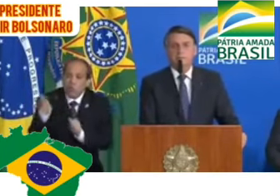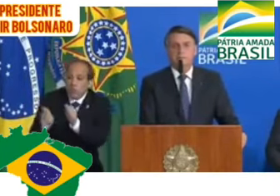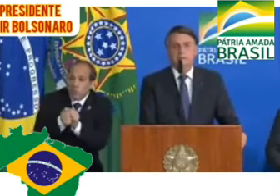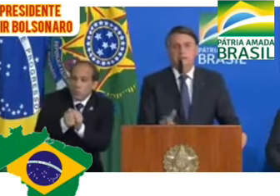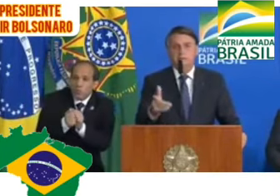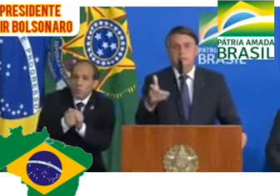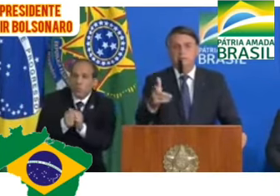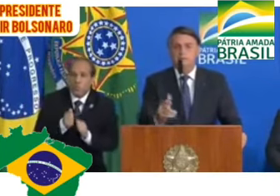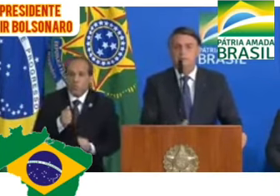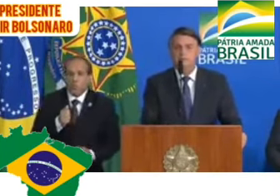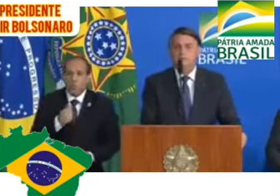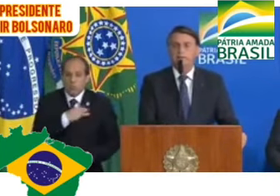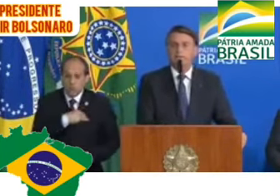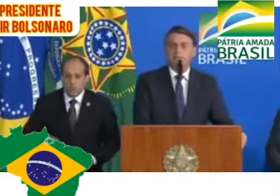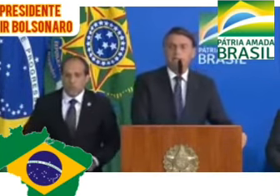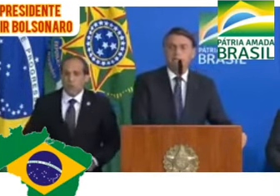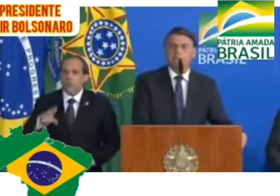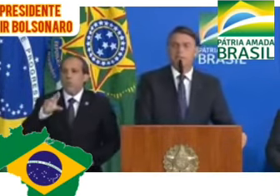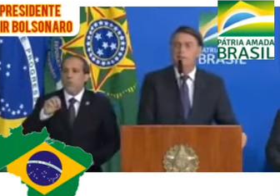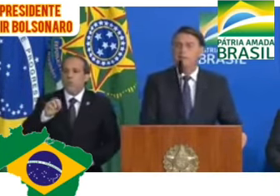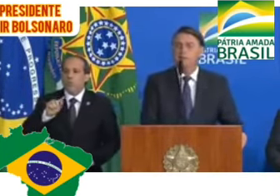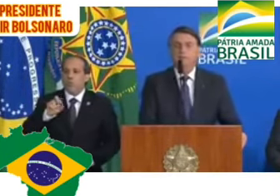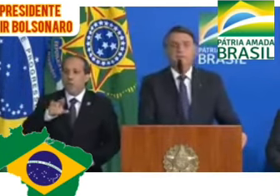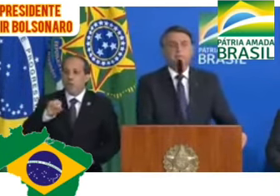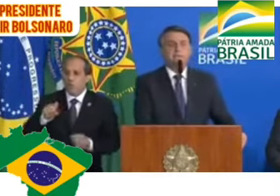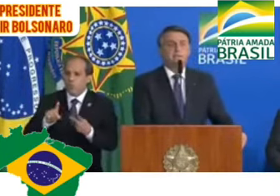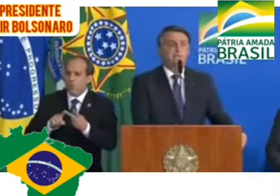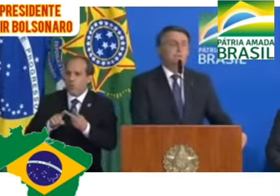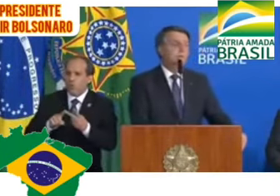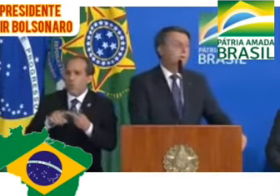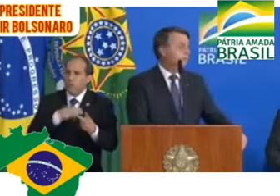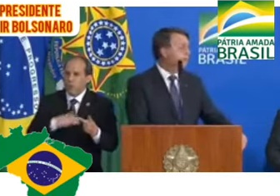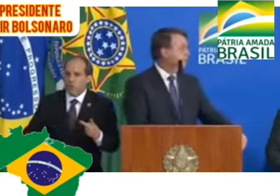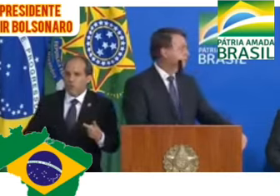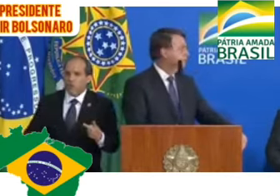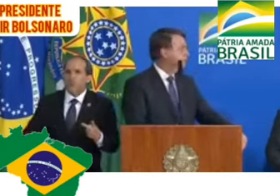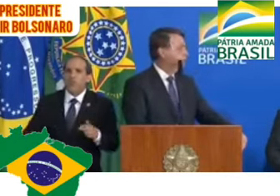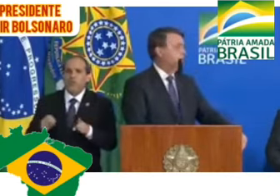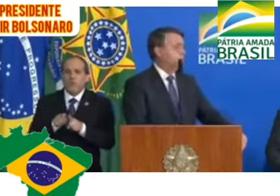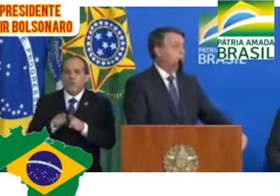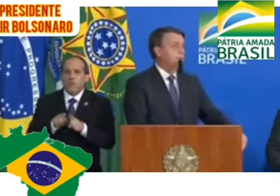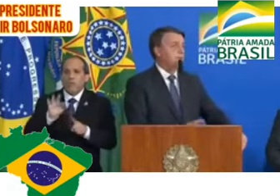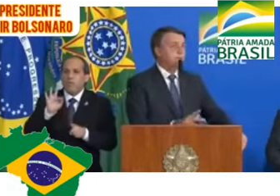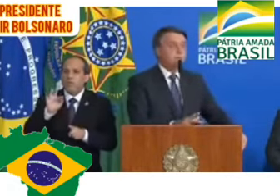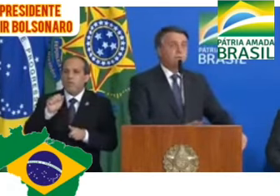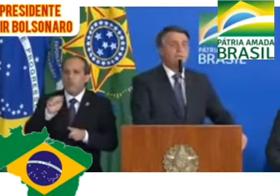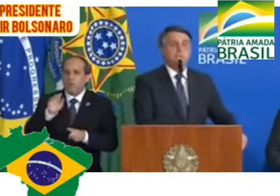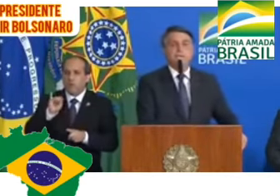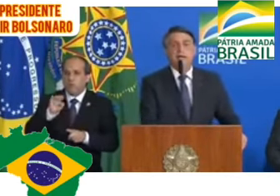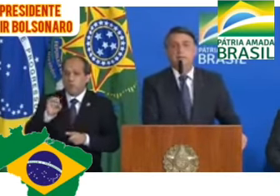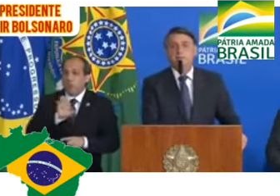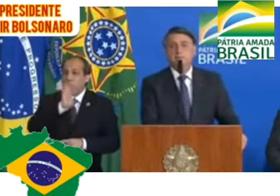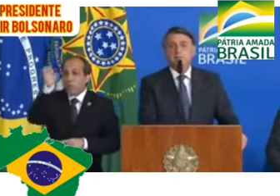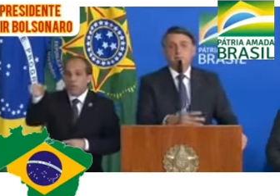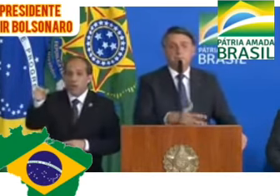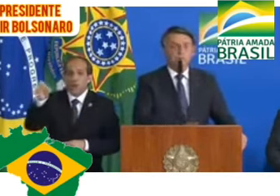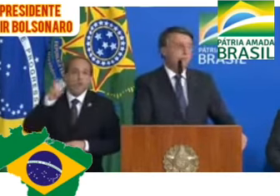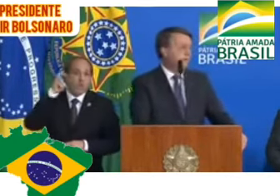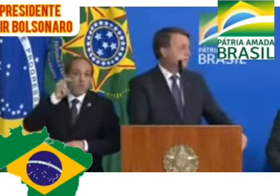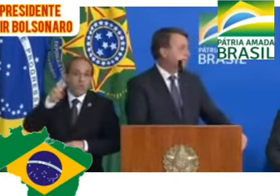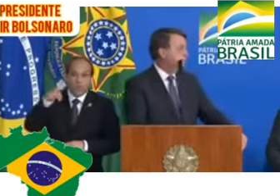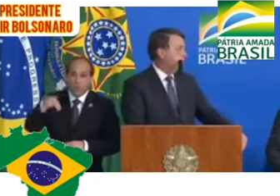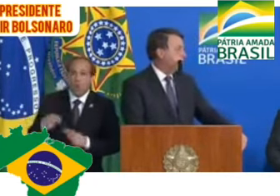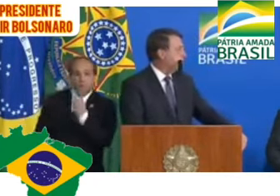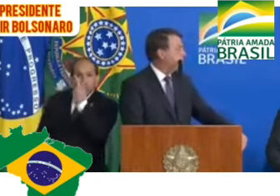mais alguns parlamentares, acho que o Fábio Farias vai estar nessa também, estaremos no Rio Grande do Norte. Em 2 estados,